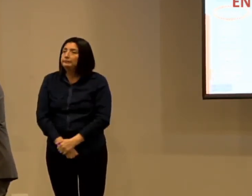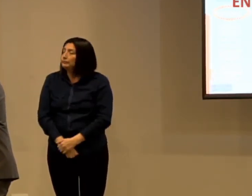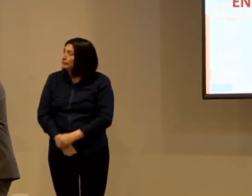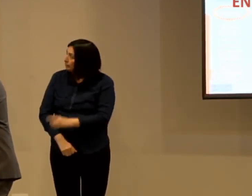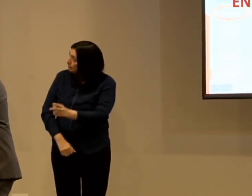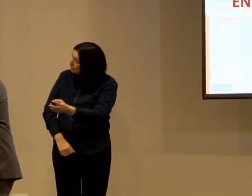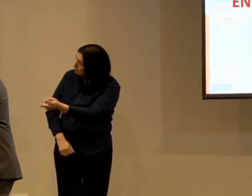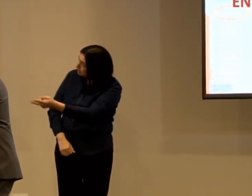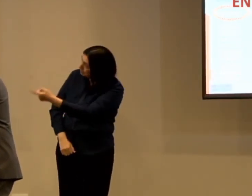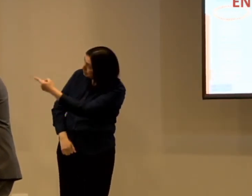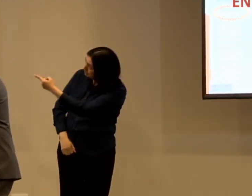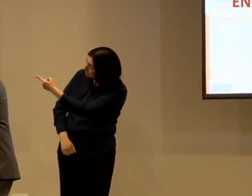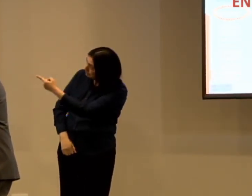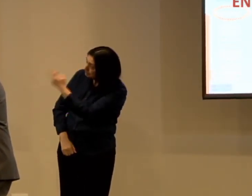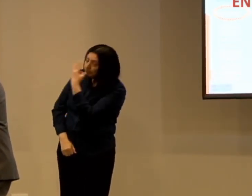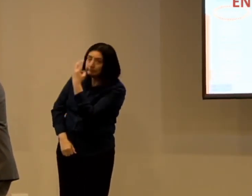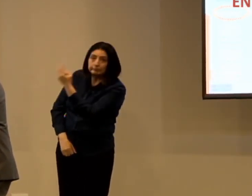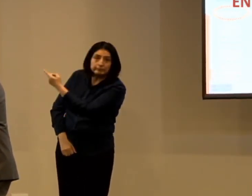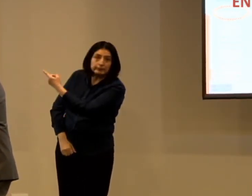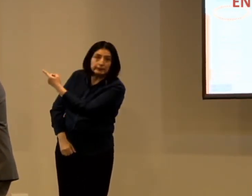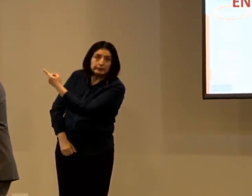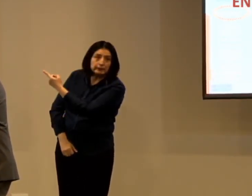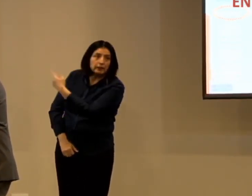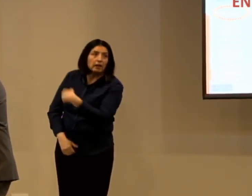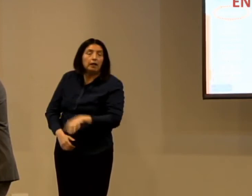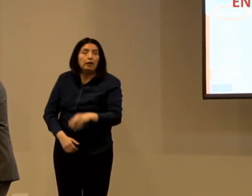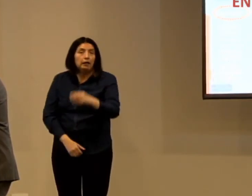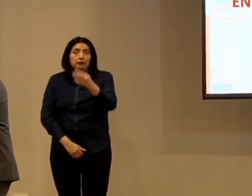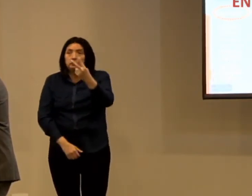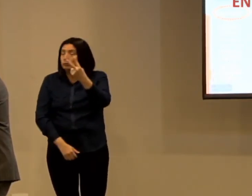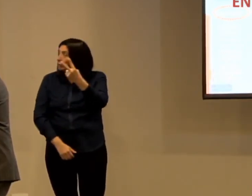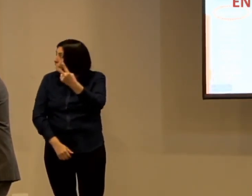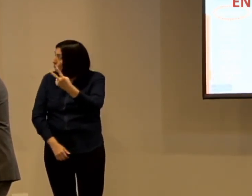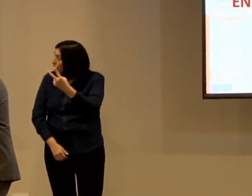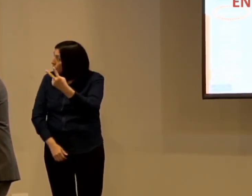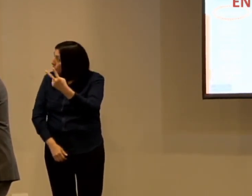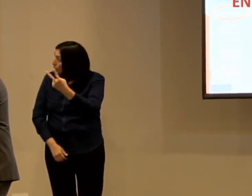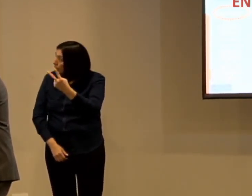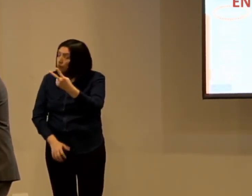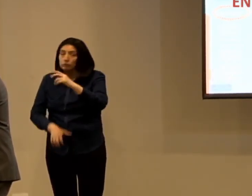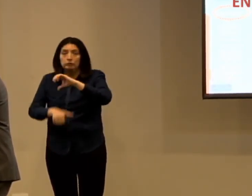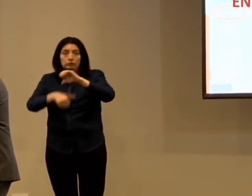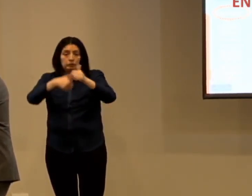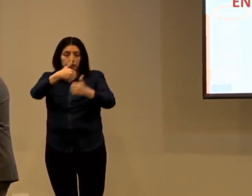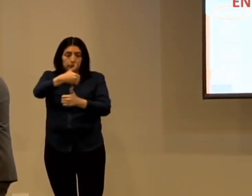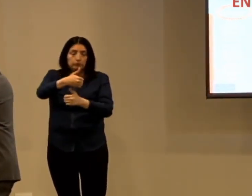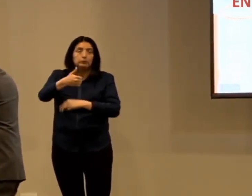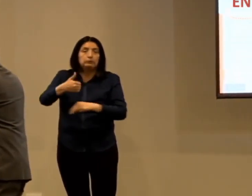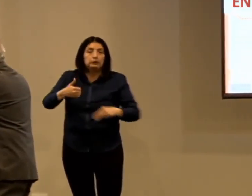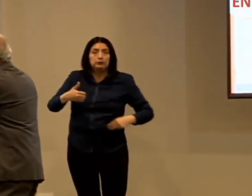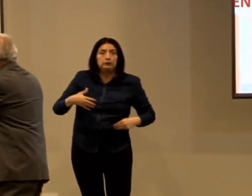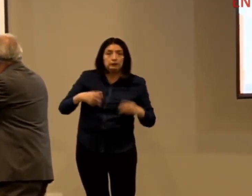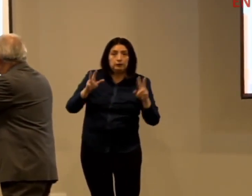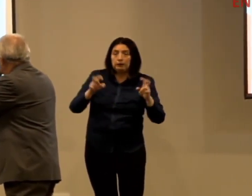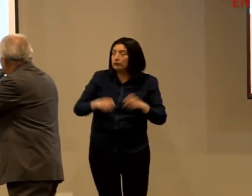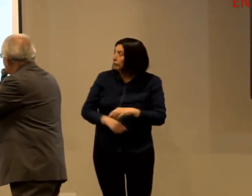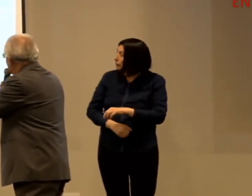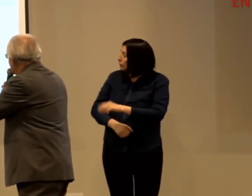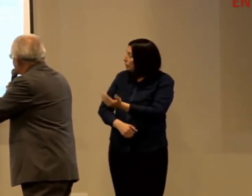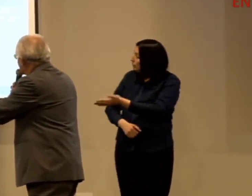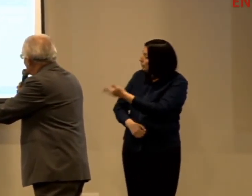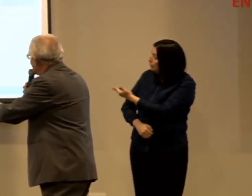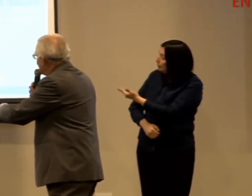Aquí ustedes la pueden ver. Hay dos viceministerios, el de Salud Pública y el